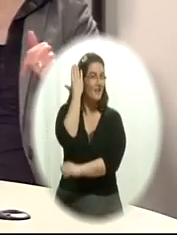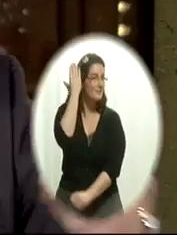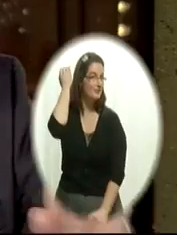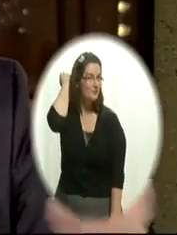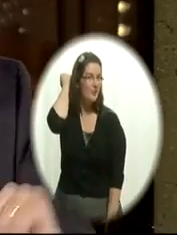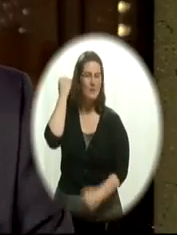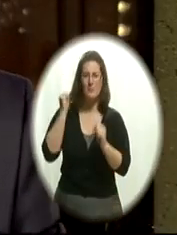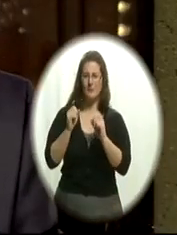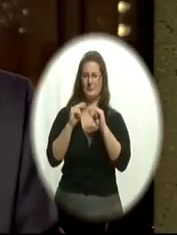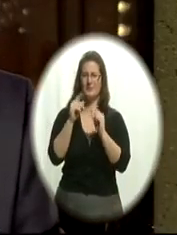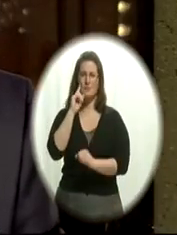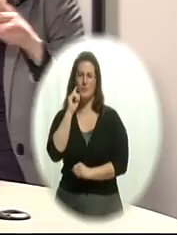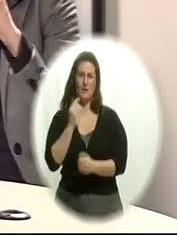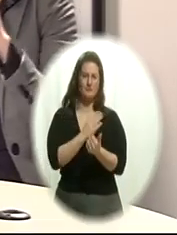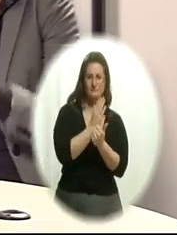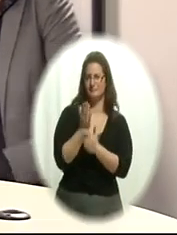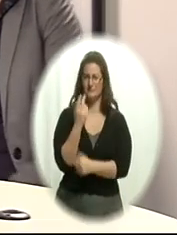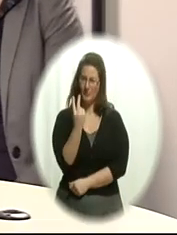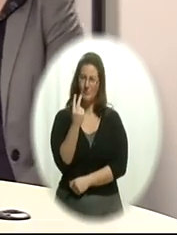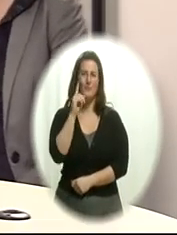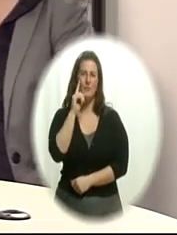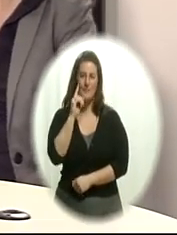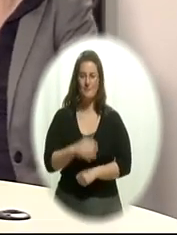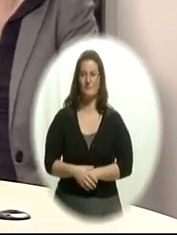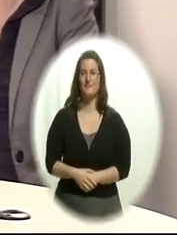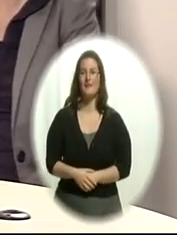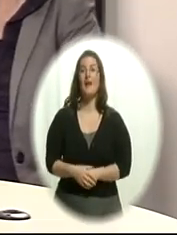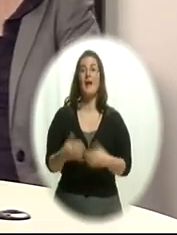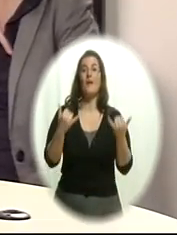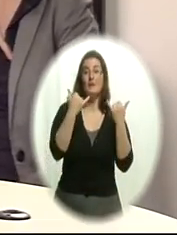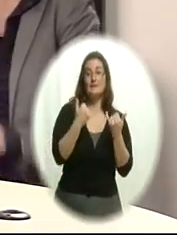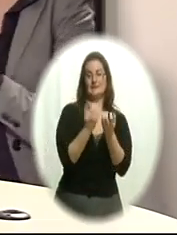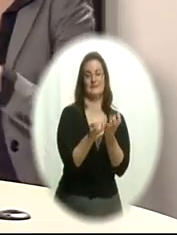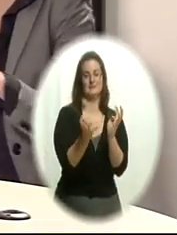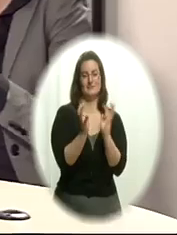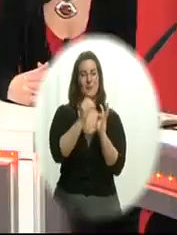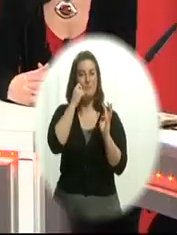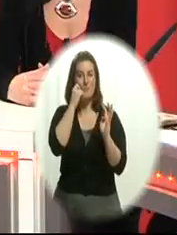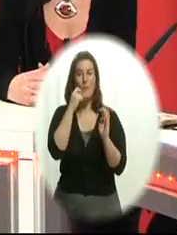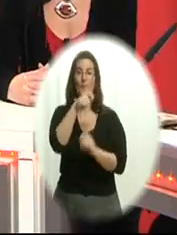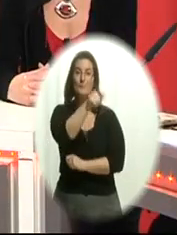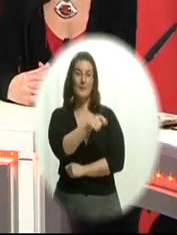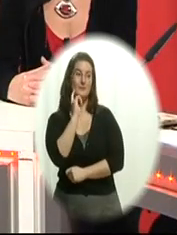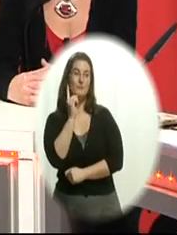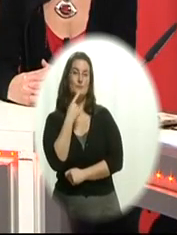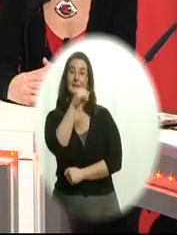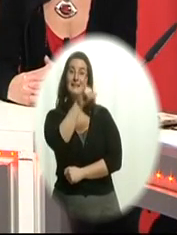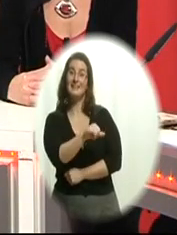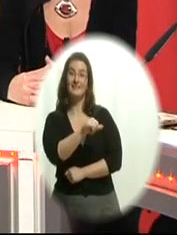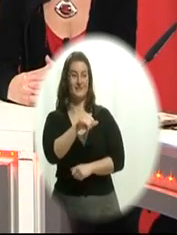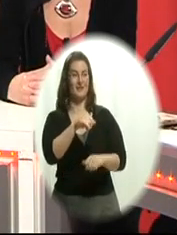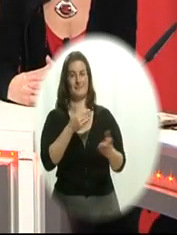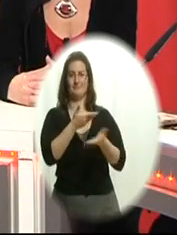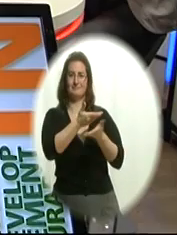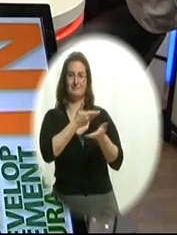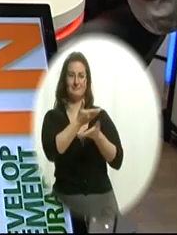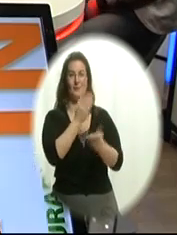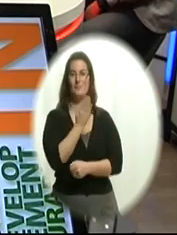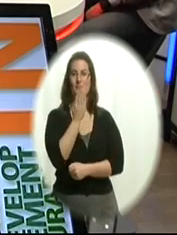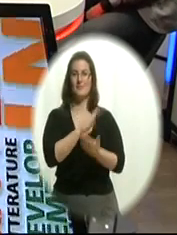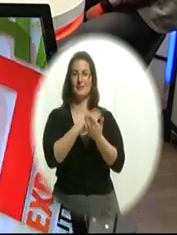Peut-être expliquer pourquoi on a deux personnes. Pour faire le lien entre nous, intervieweur, voilà. Et Yves Arcellus, qui est une personne sourde. Donc merci